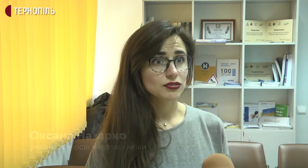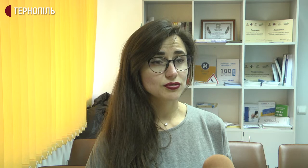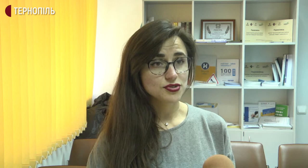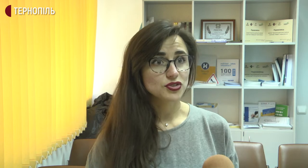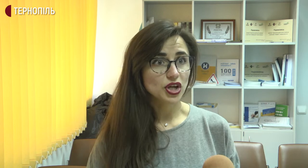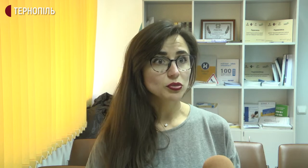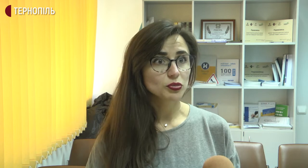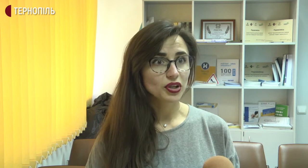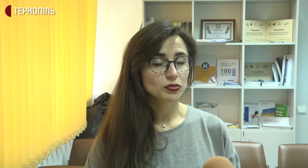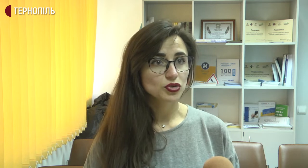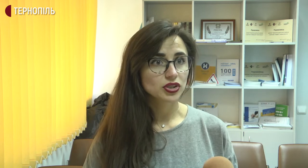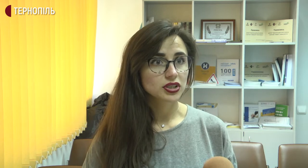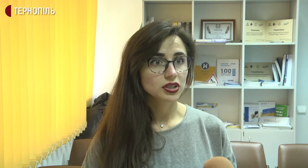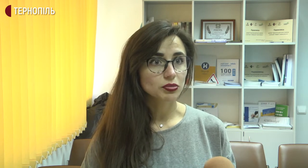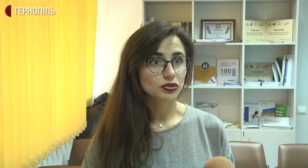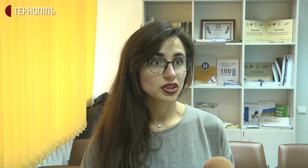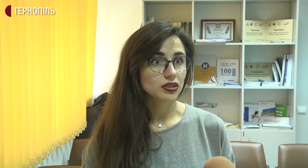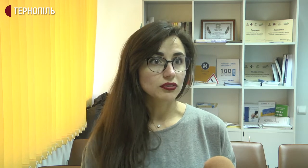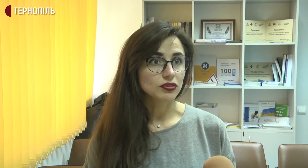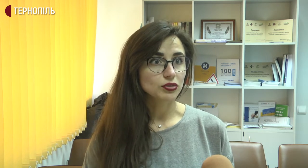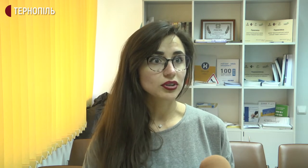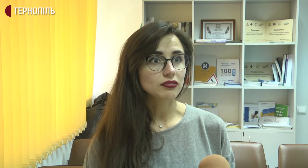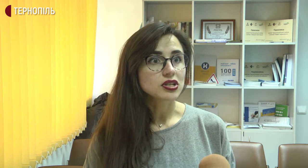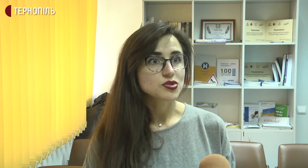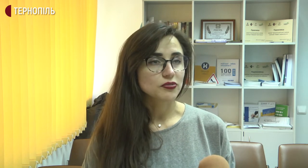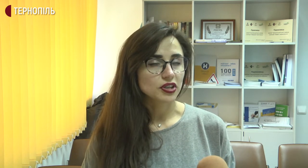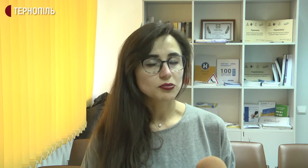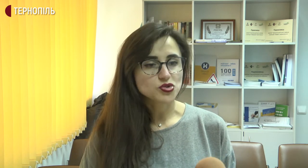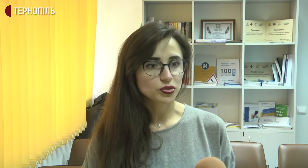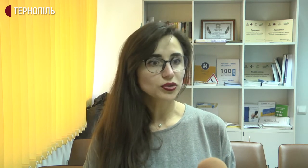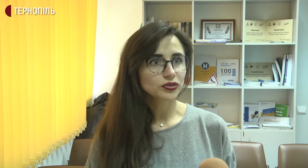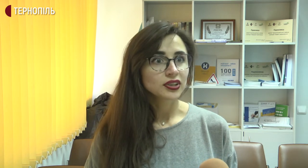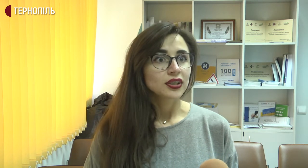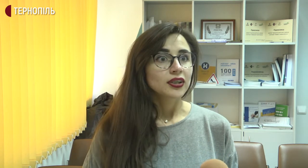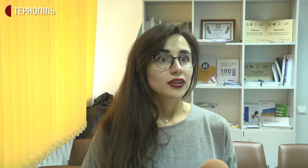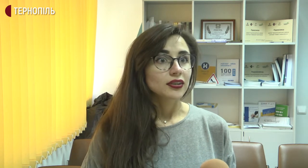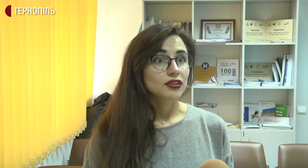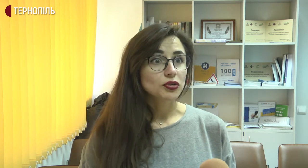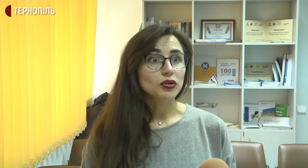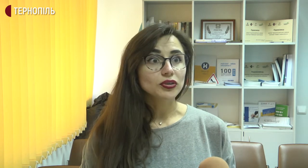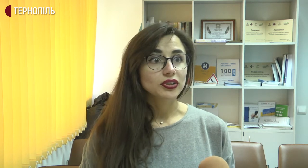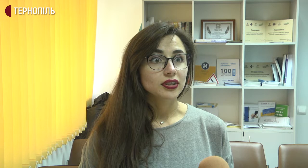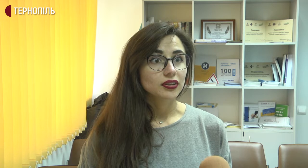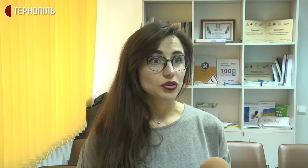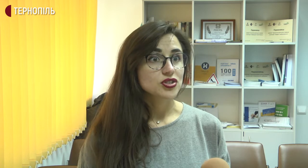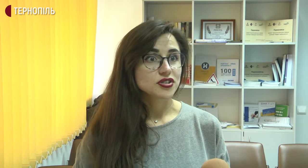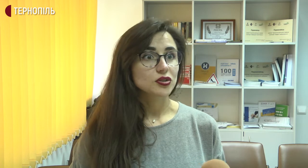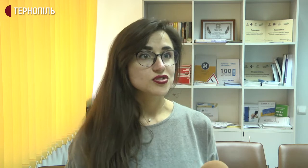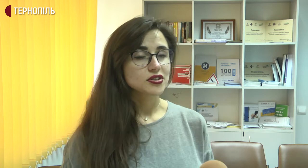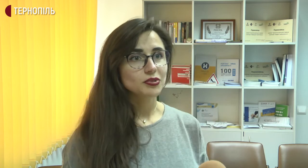в звичайному буденному житті, бо є люди з вадами слуху навколо, і хочеться якось з ними